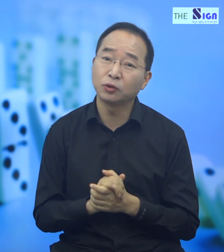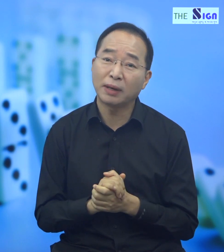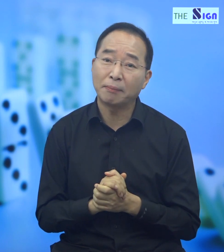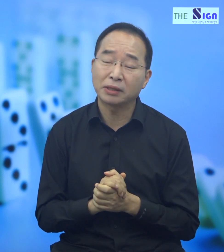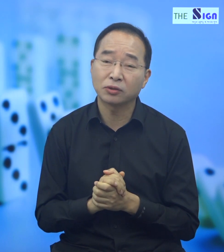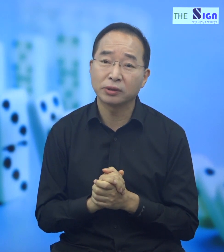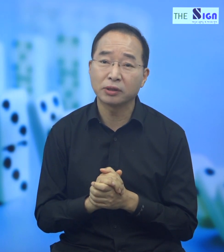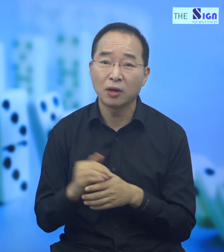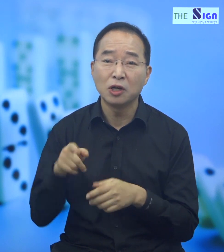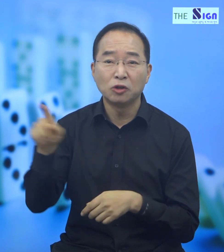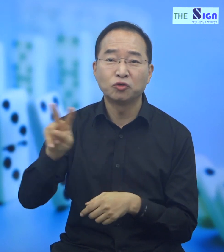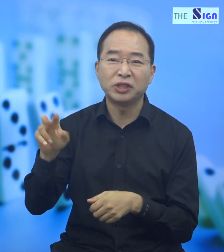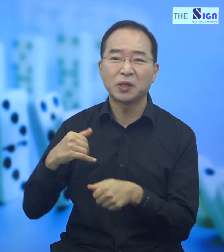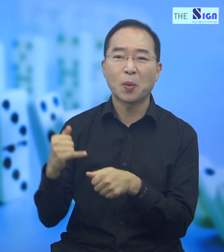안 맞죠. 그래서